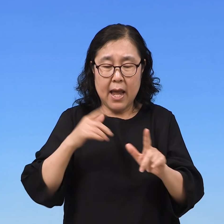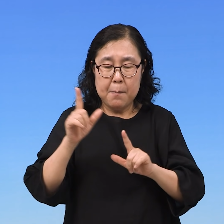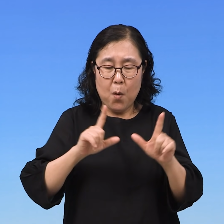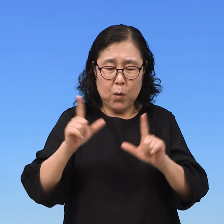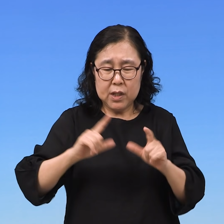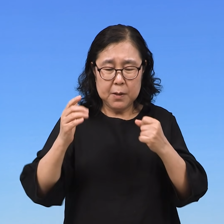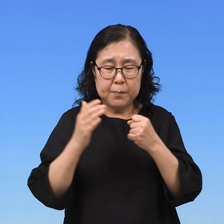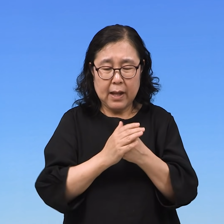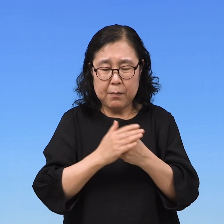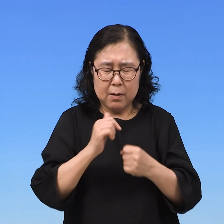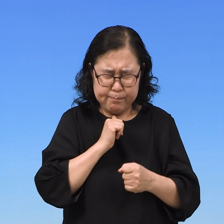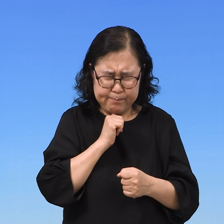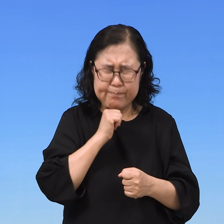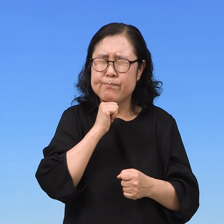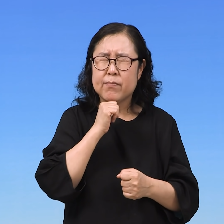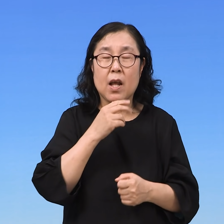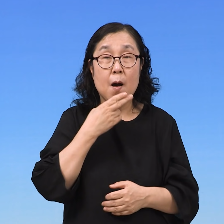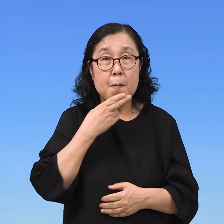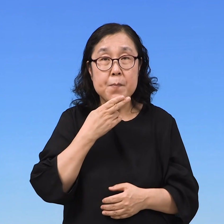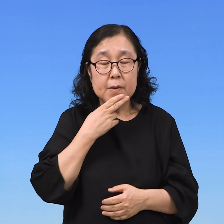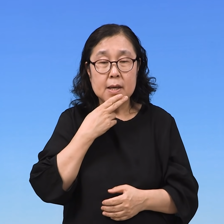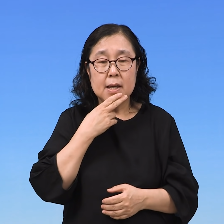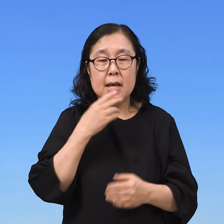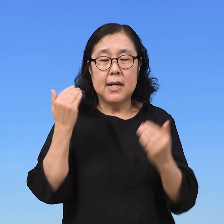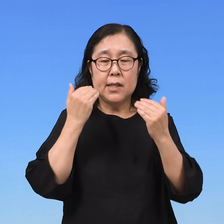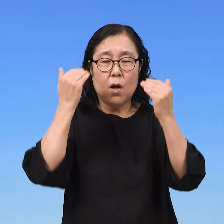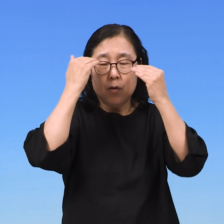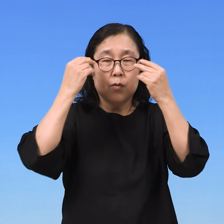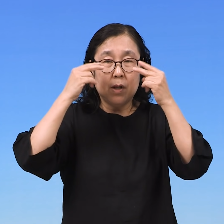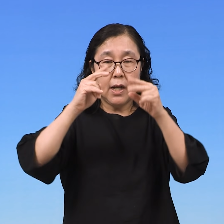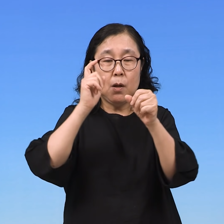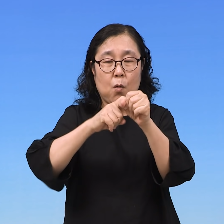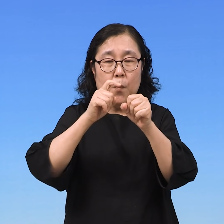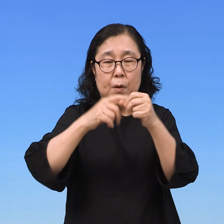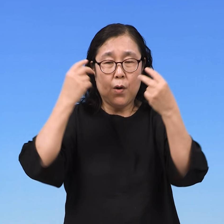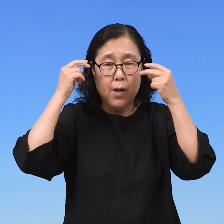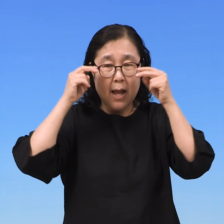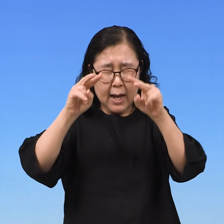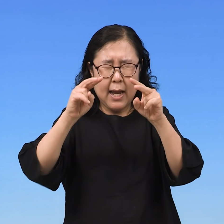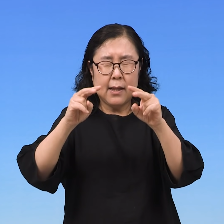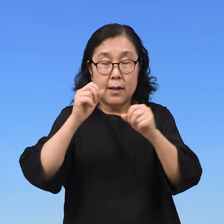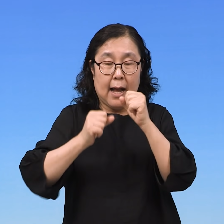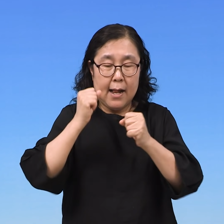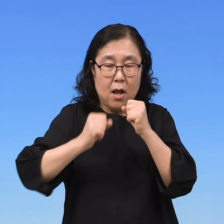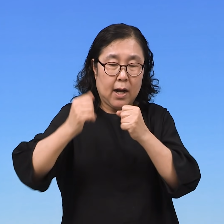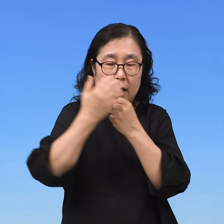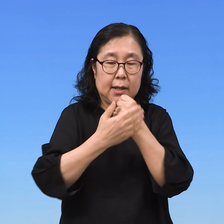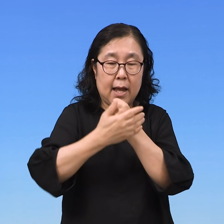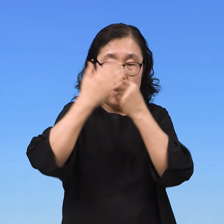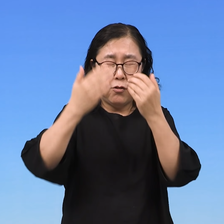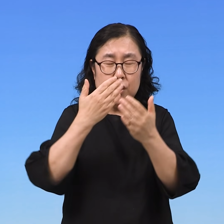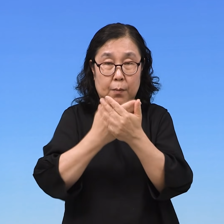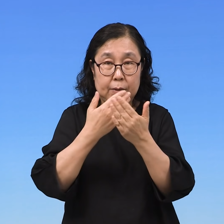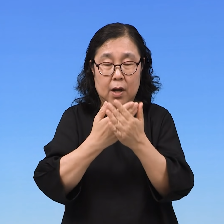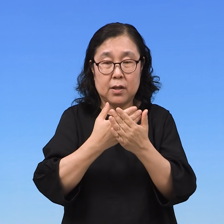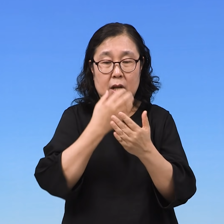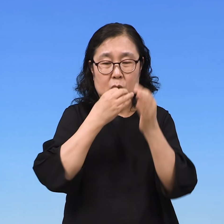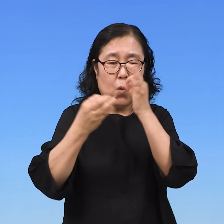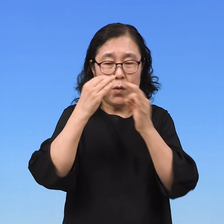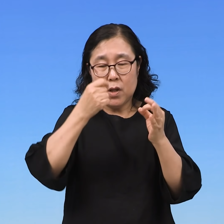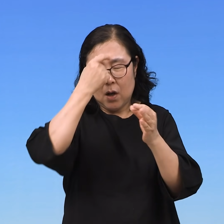다시 한번 성숙을 향하여 목표를 향하여 달려가도록 은혜 내려 주시옵소서. 우리 한 목소리로 통성으로